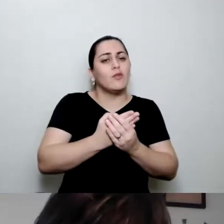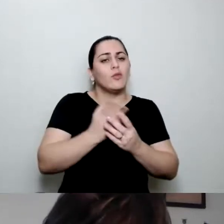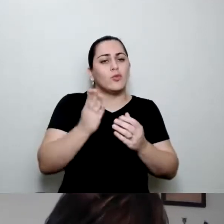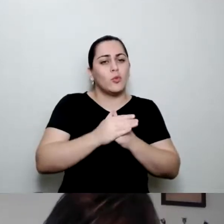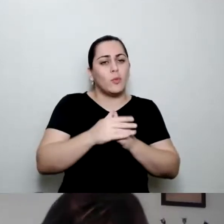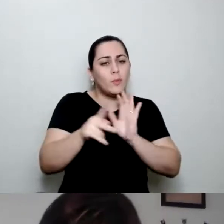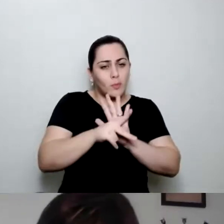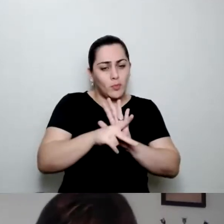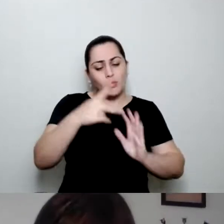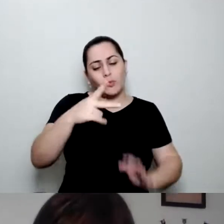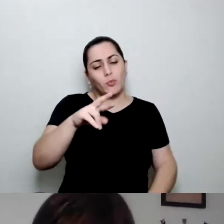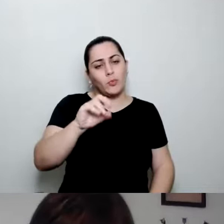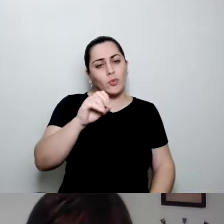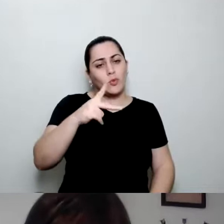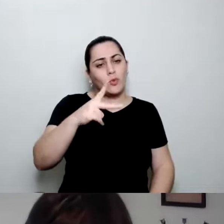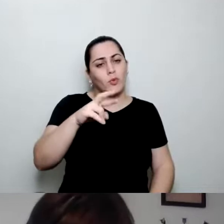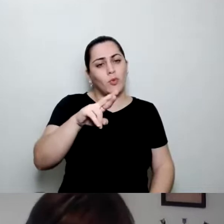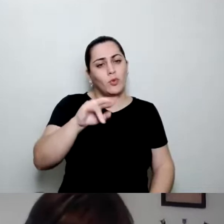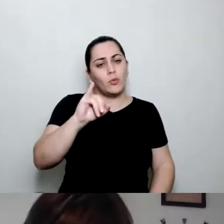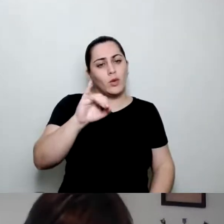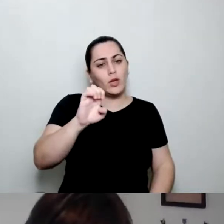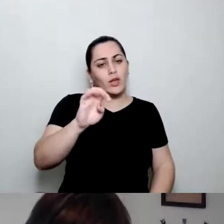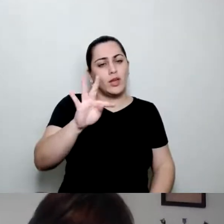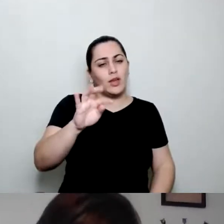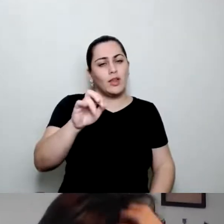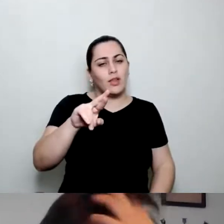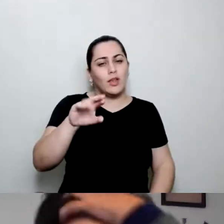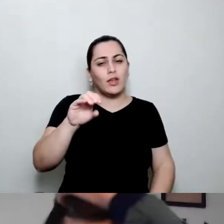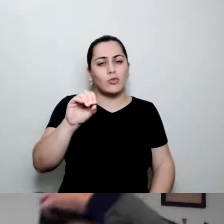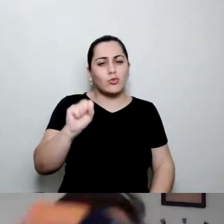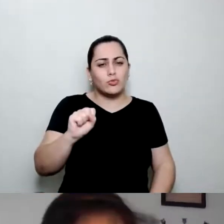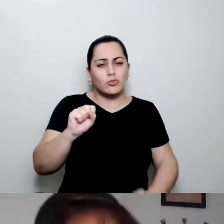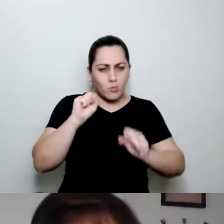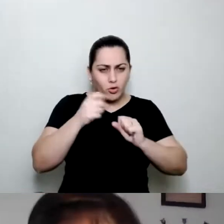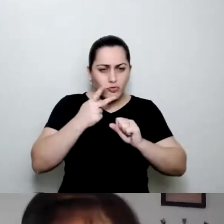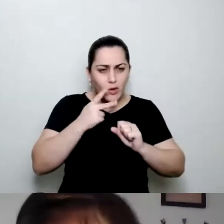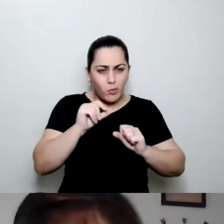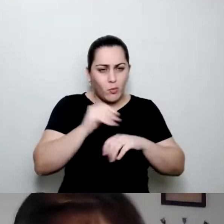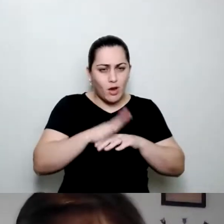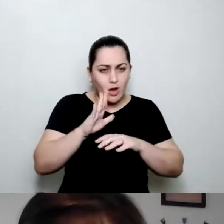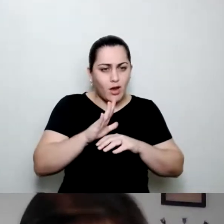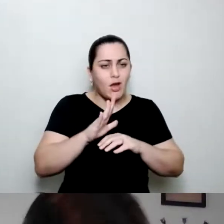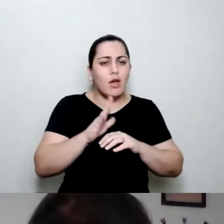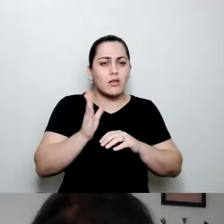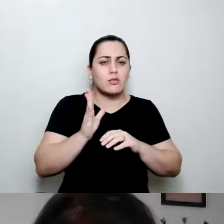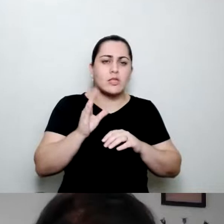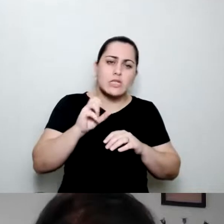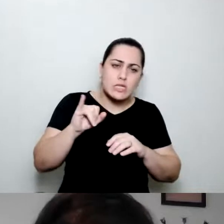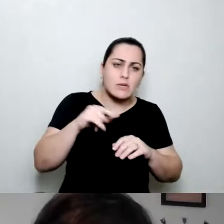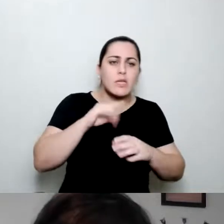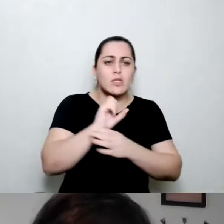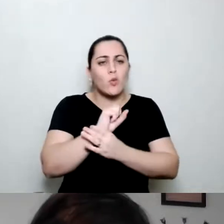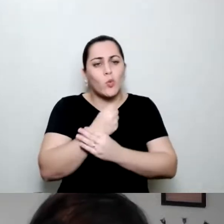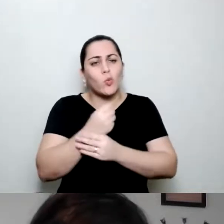aí, você pode falar um pouquinho disso, Sebastião, por favor? De fato, são mais seguros os formatos